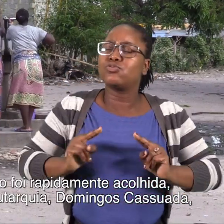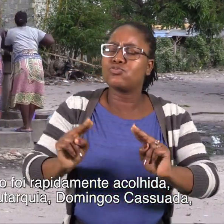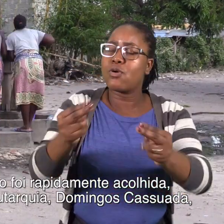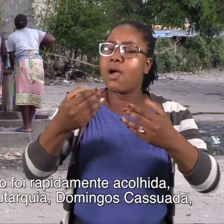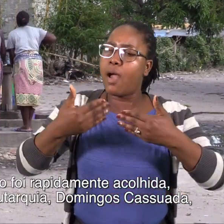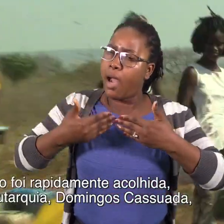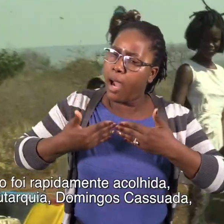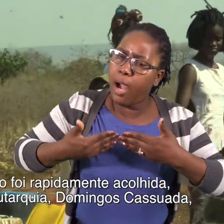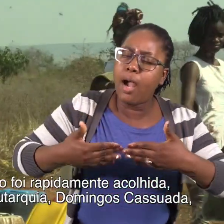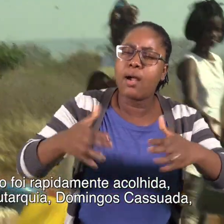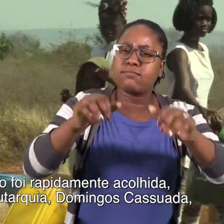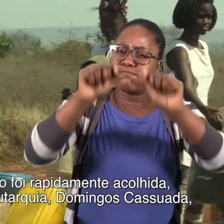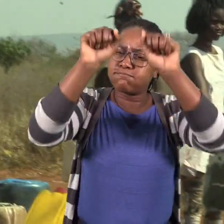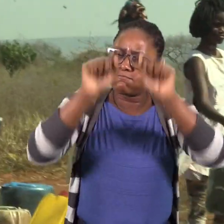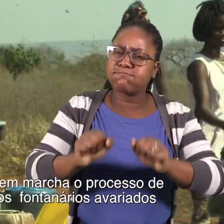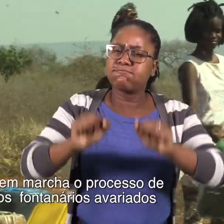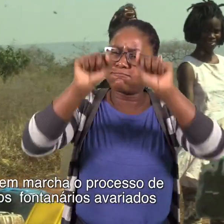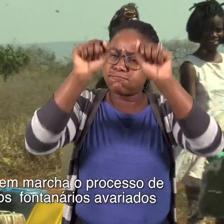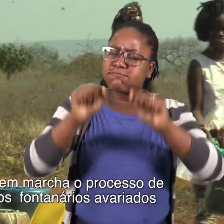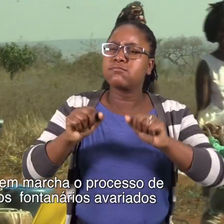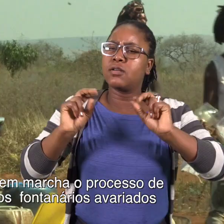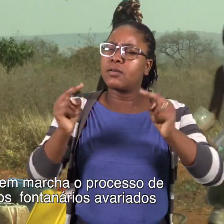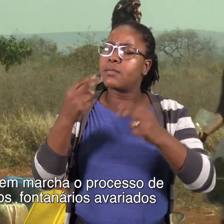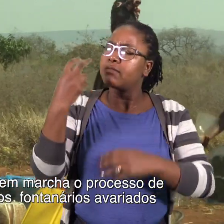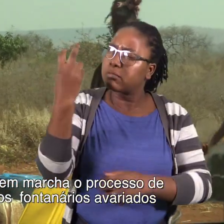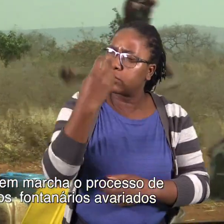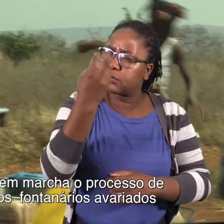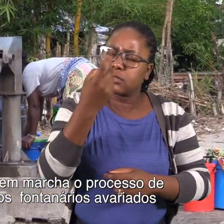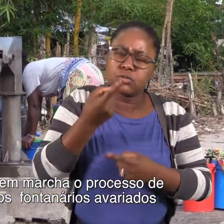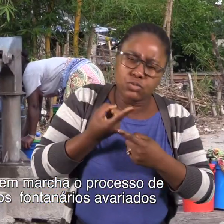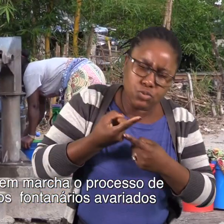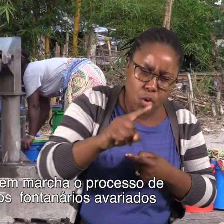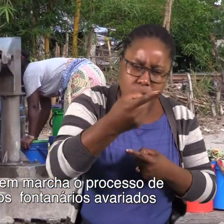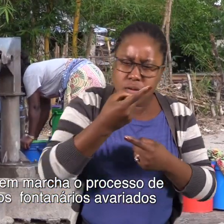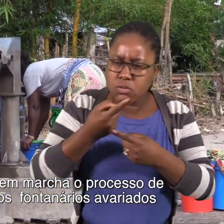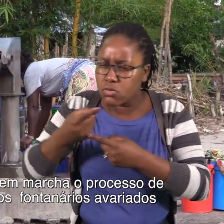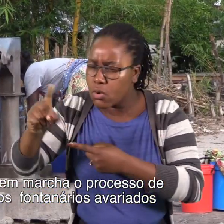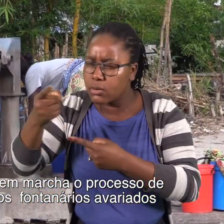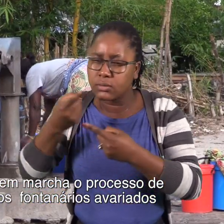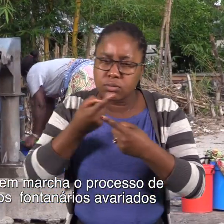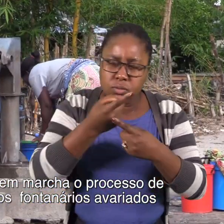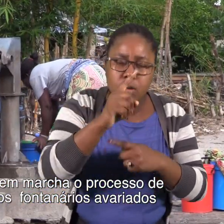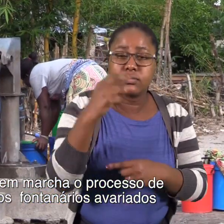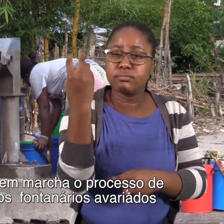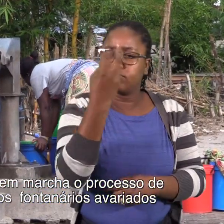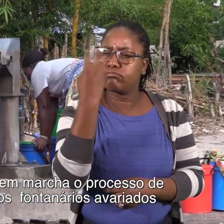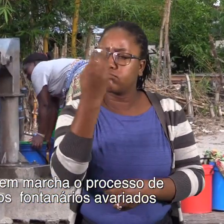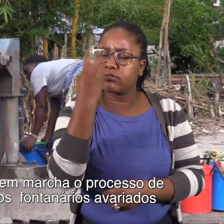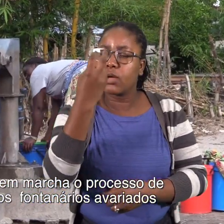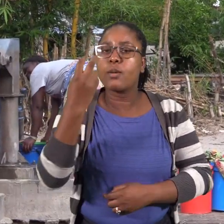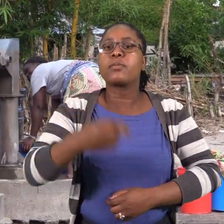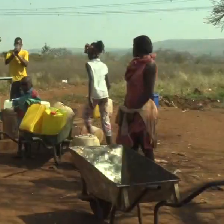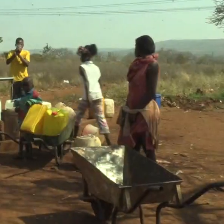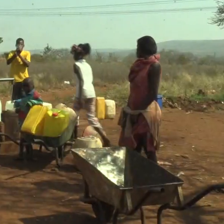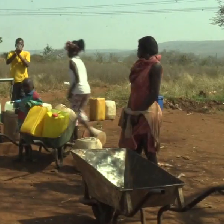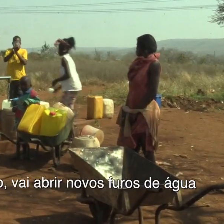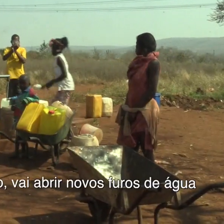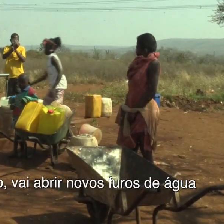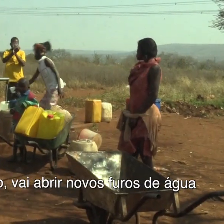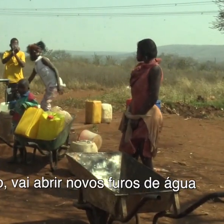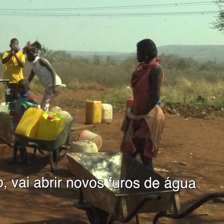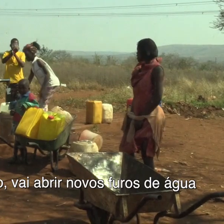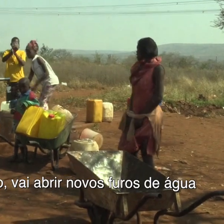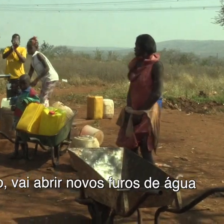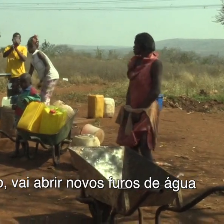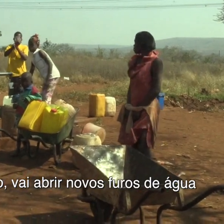autarquia, Domingos Caçoade, dito que já está em marcha o processo de recuperação das fontenárias avariadas e que ainda este